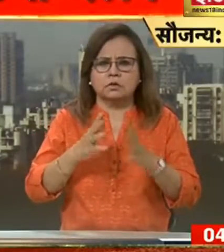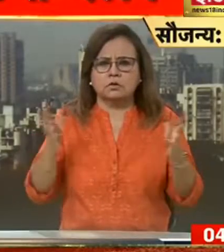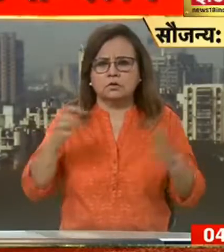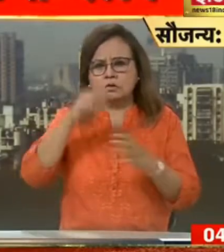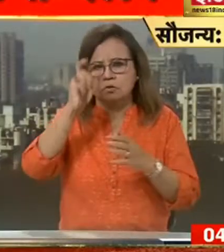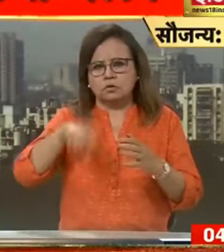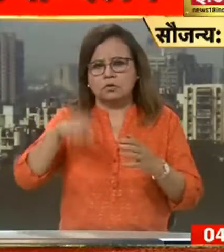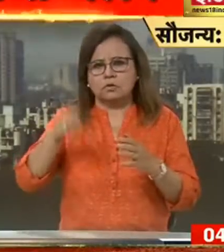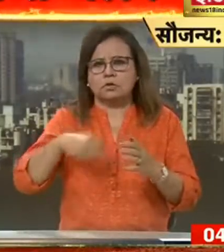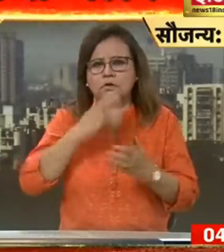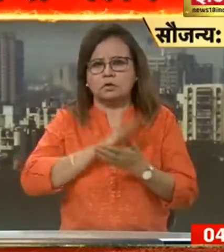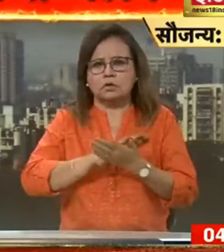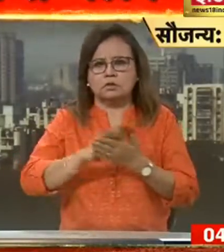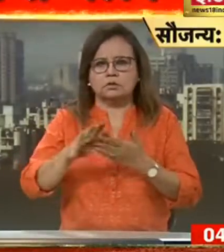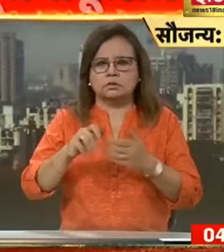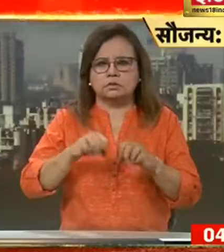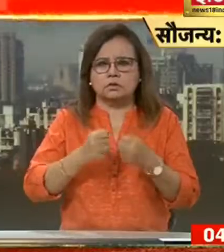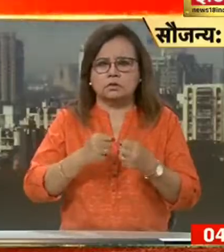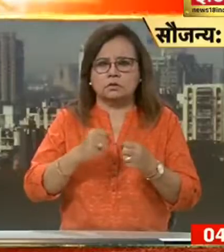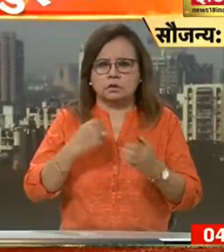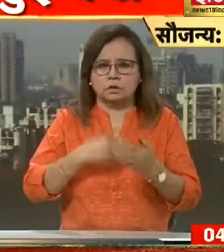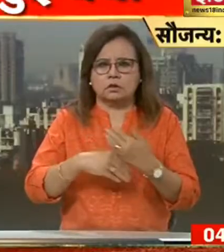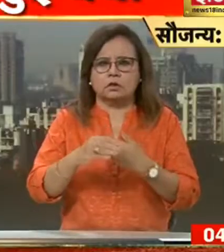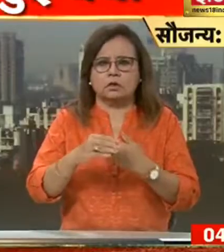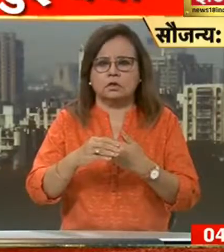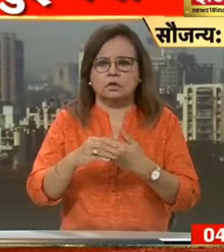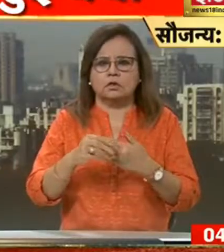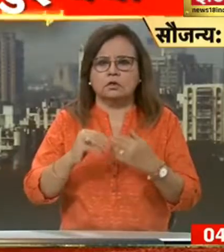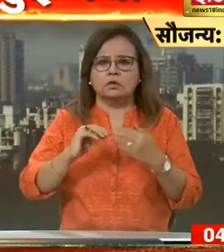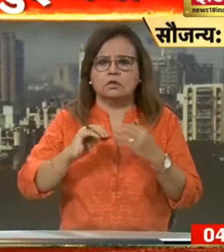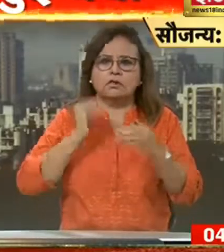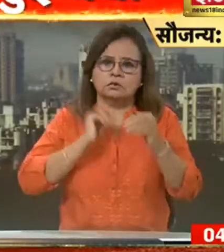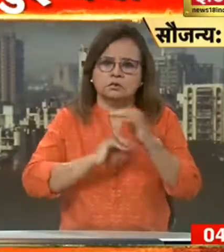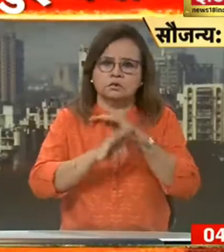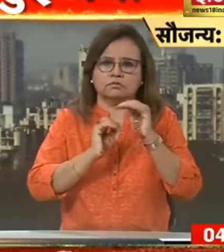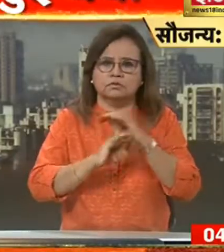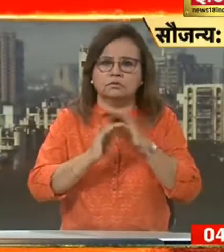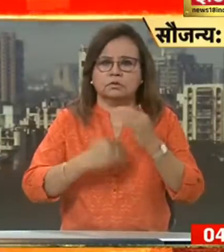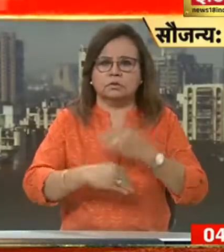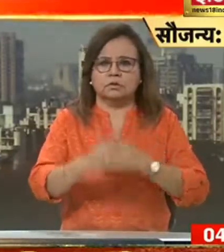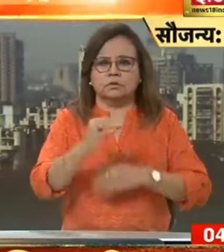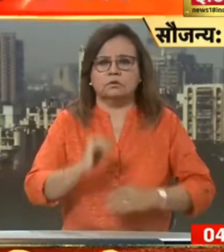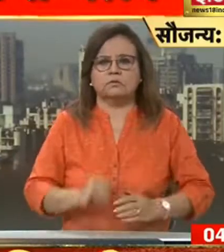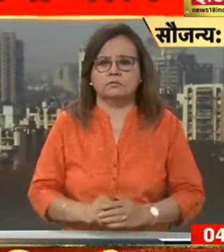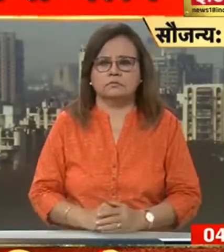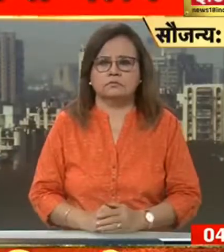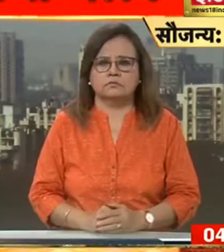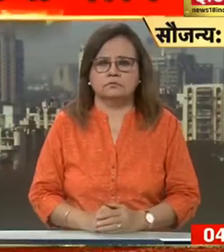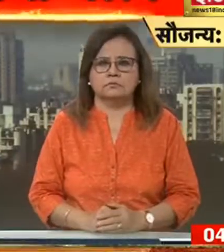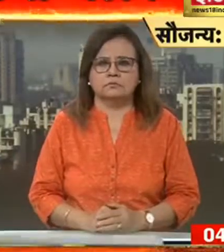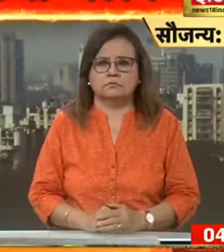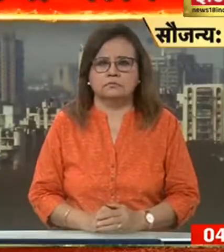तादाद में लोग मानवाधिकार हनन की घटनाओं के कारण पलायन कर रहे हैं